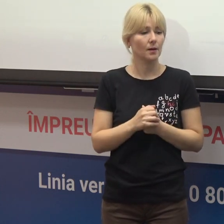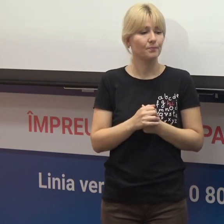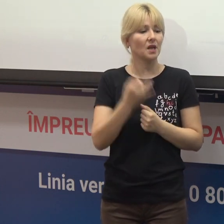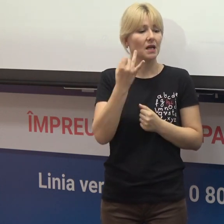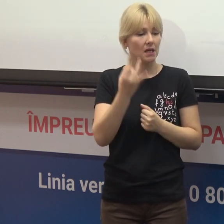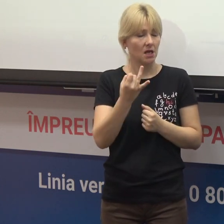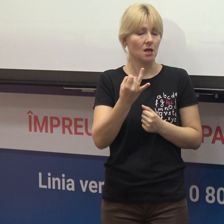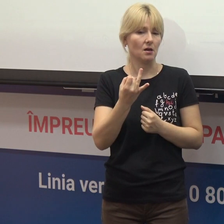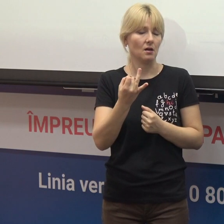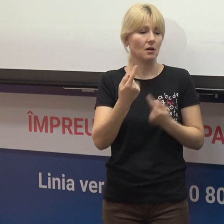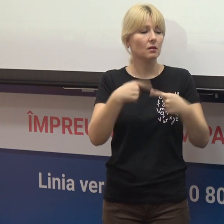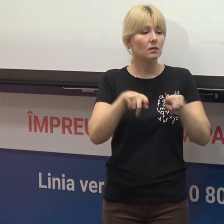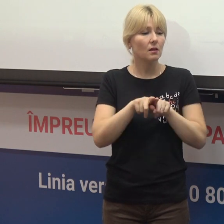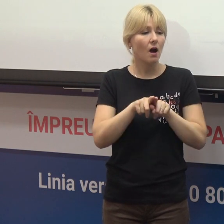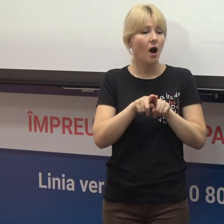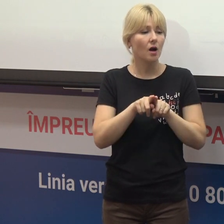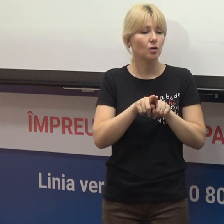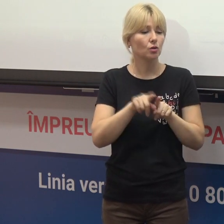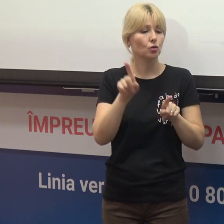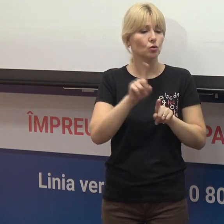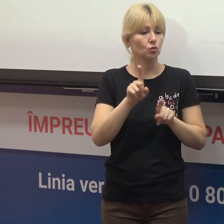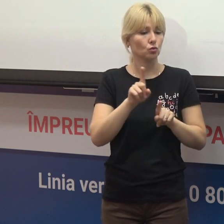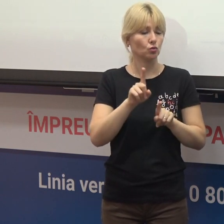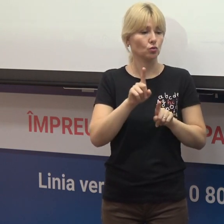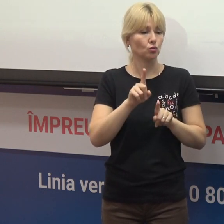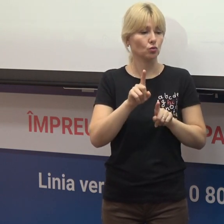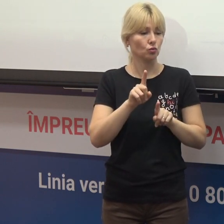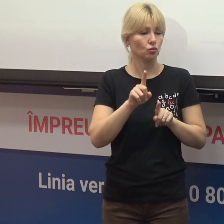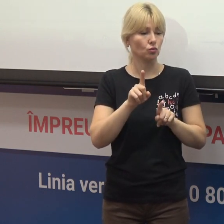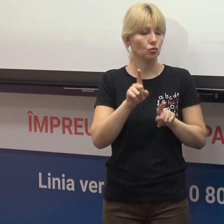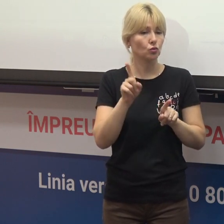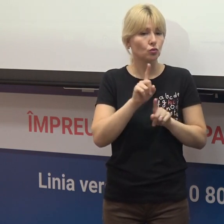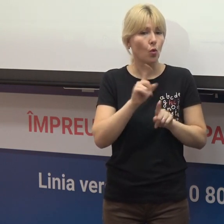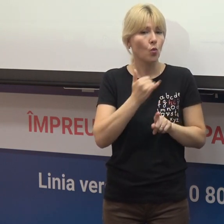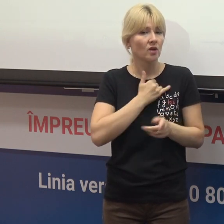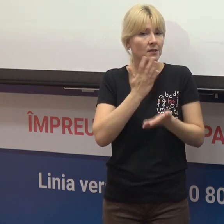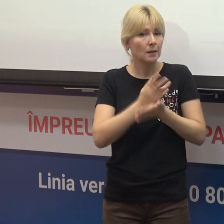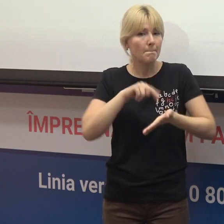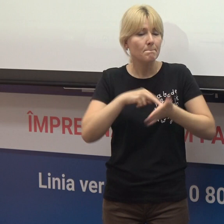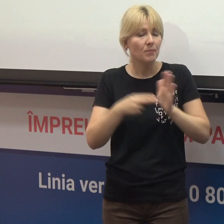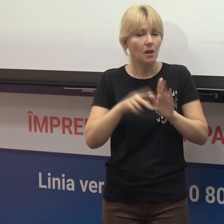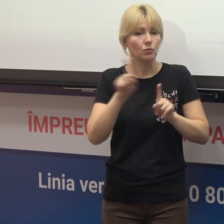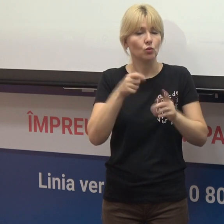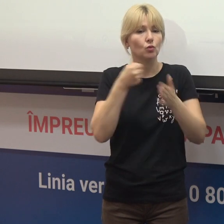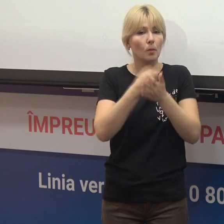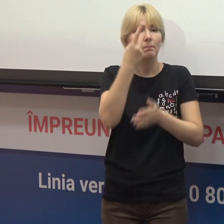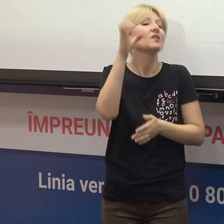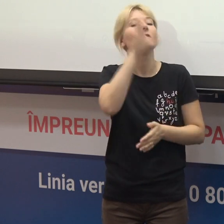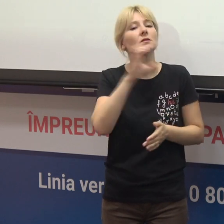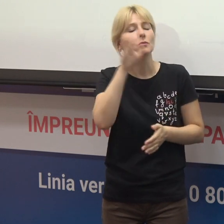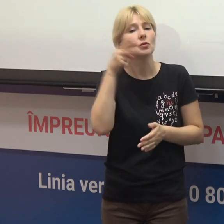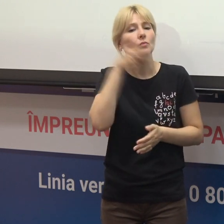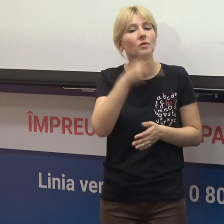și respectiv, vă zic, stabilindu-ne o țintă ca până la